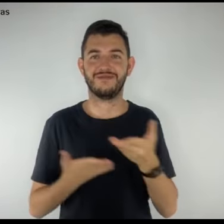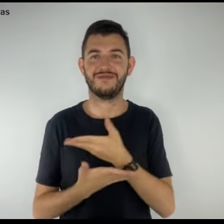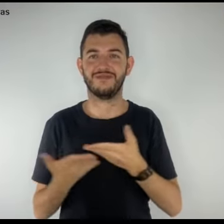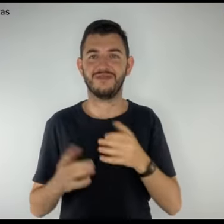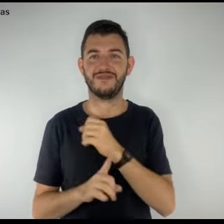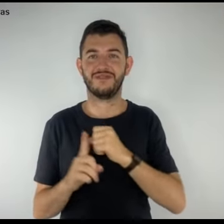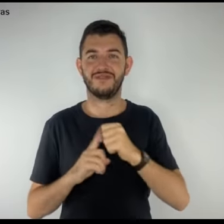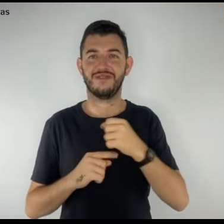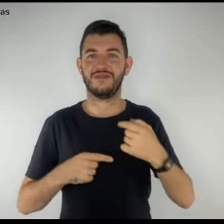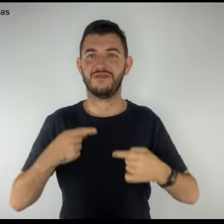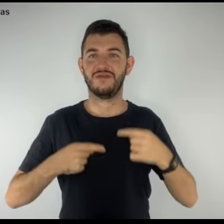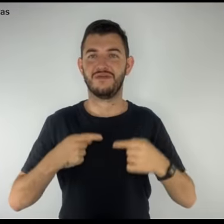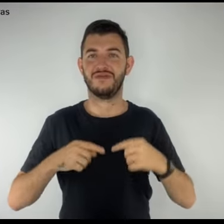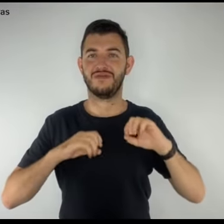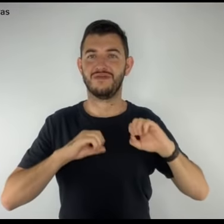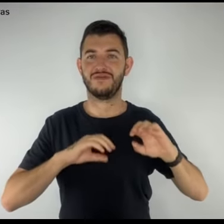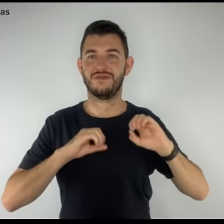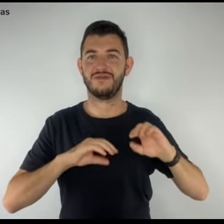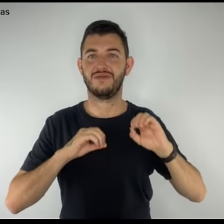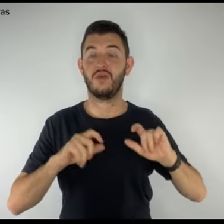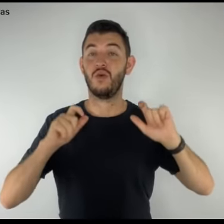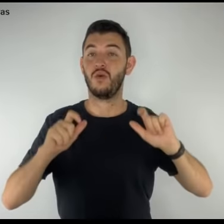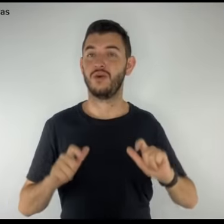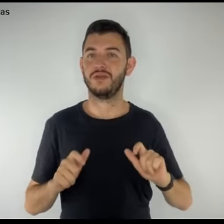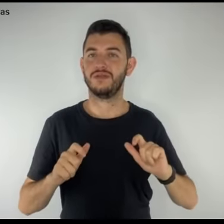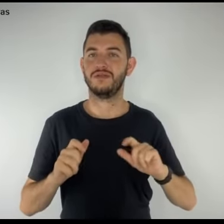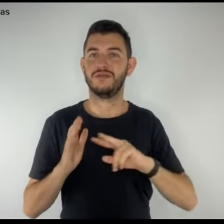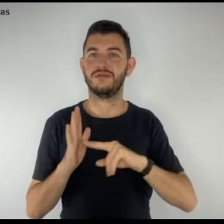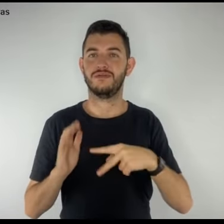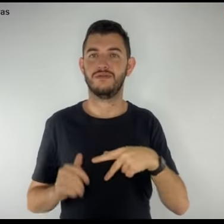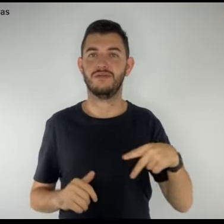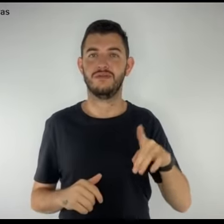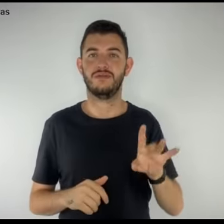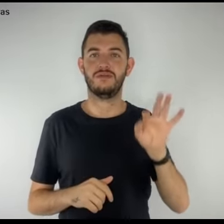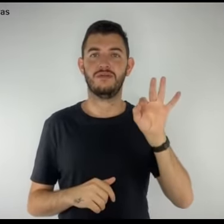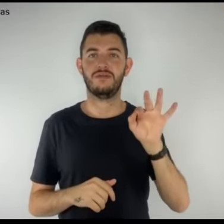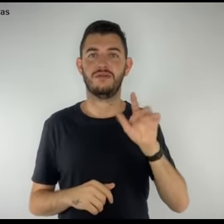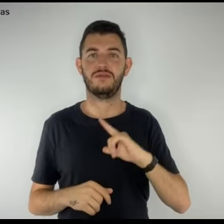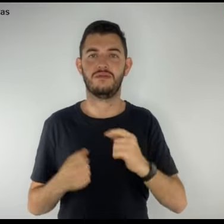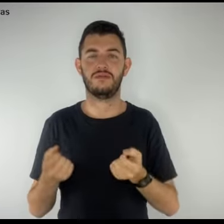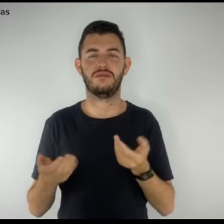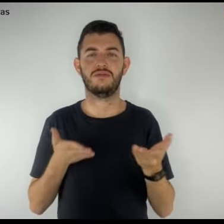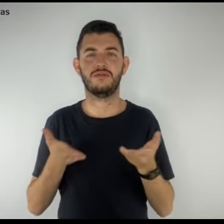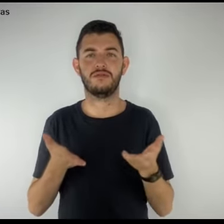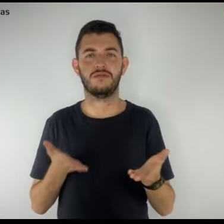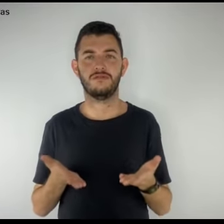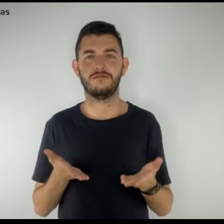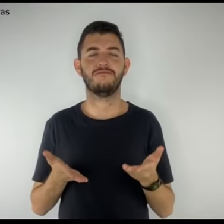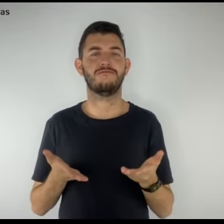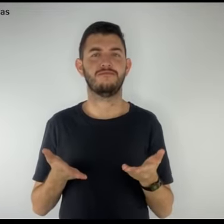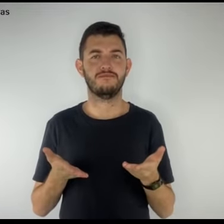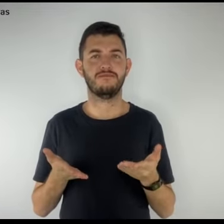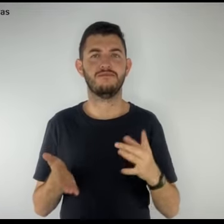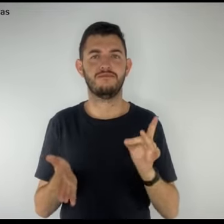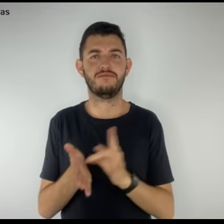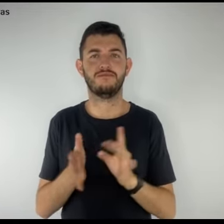sociopolítico-educativas no espaço do Simpro. Uma acolhida e tanto para o